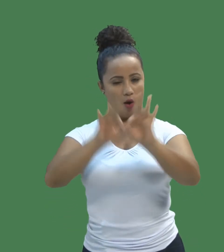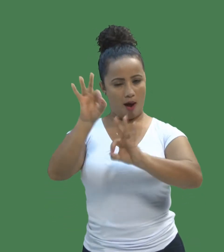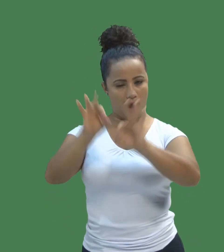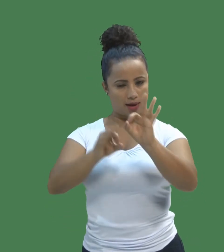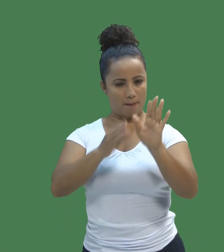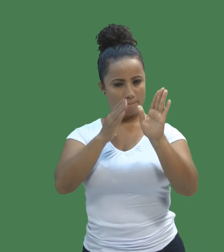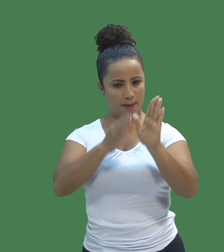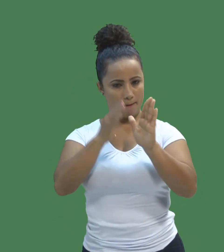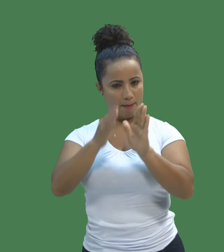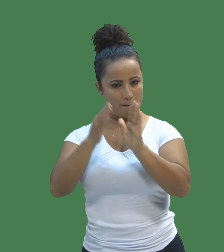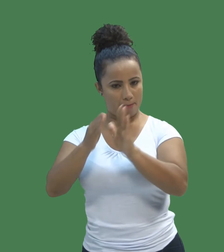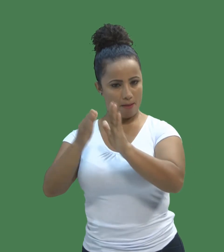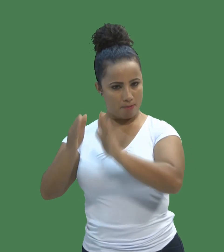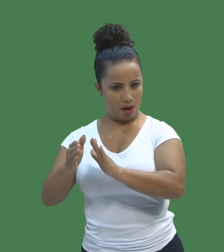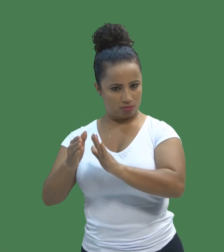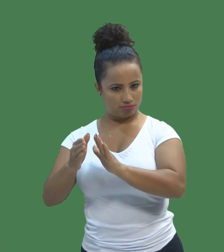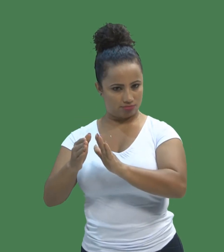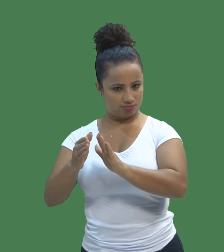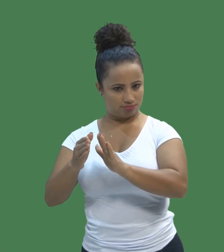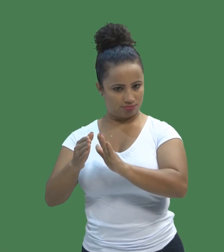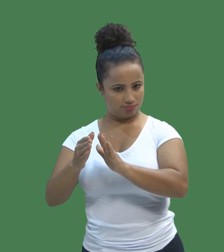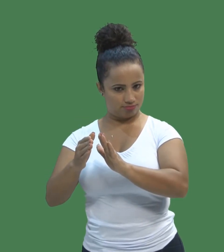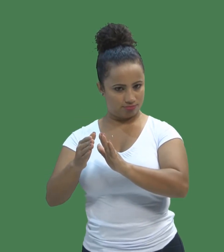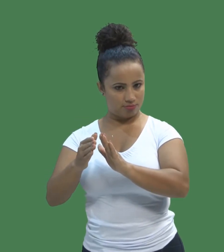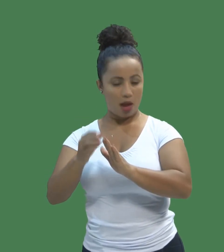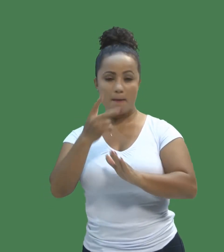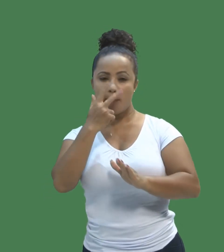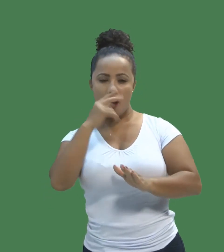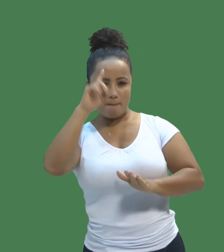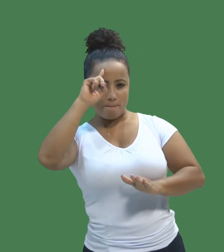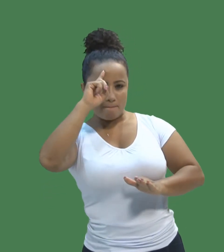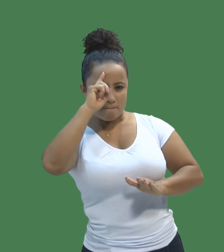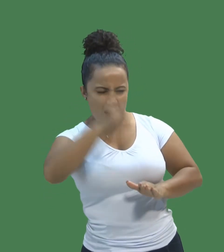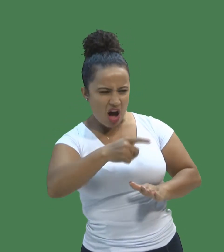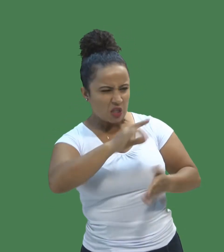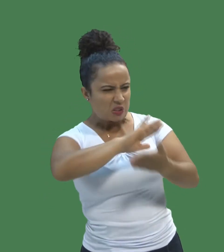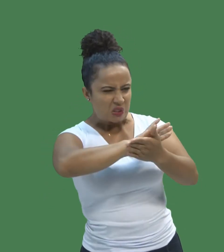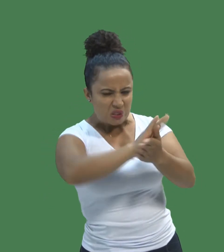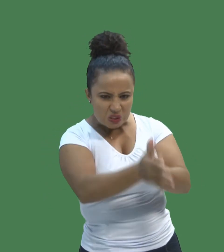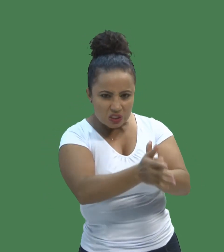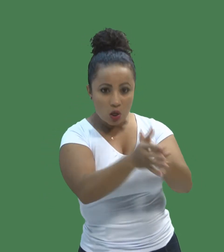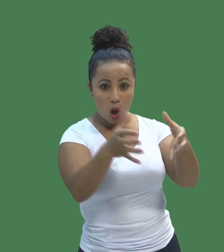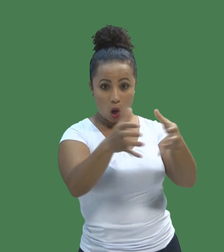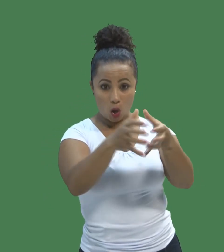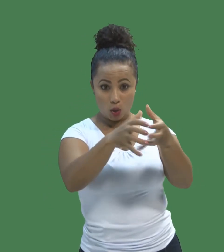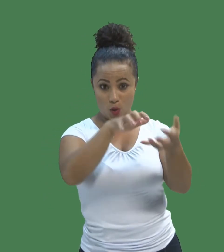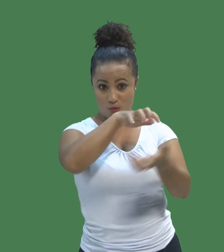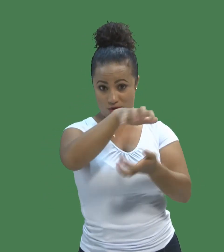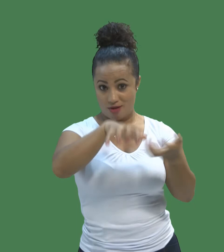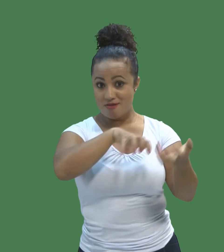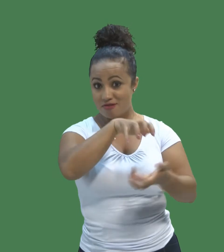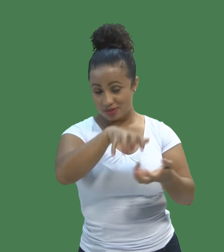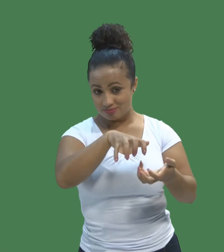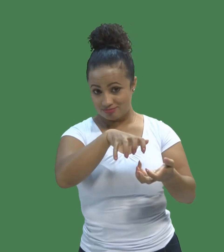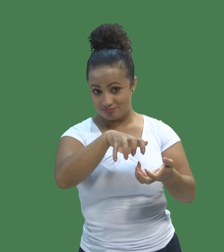o Estado manteria a ordem, por exemplo, reprimindo um movimento grevista,